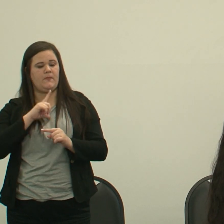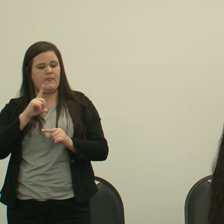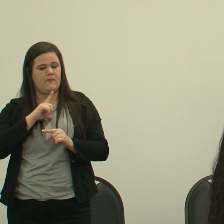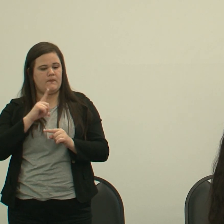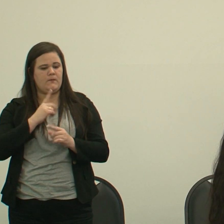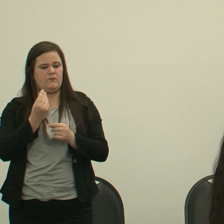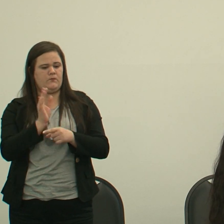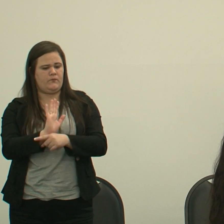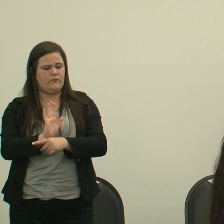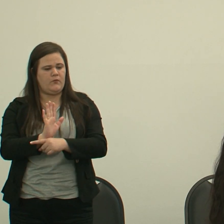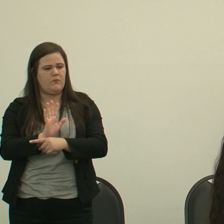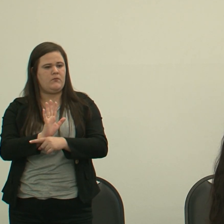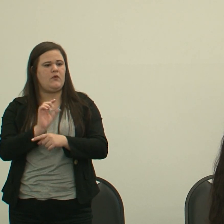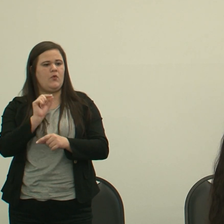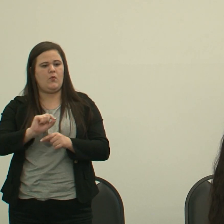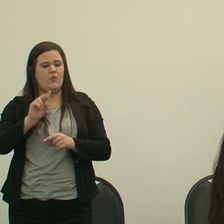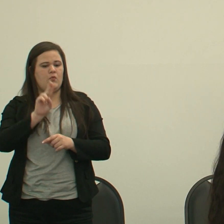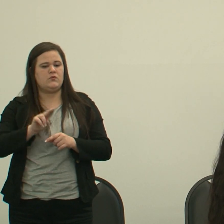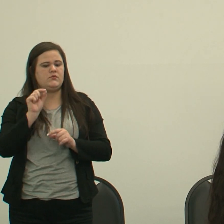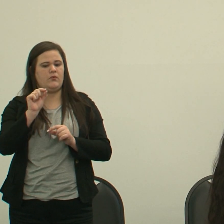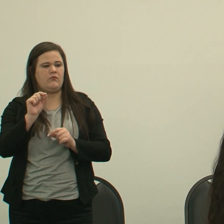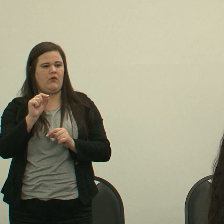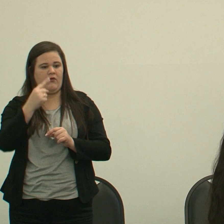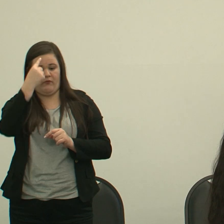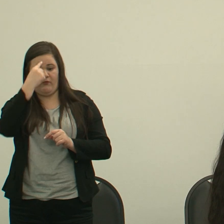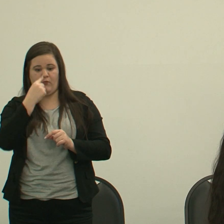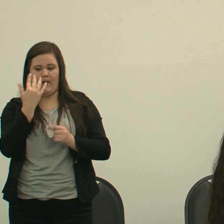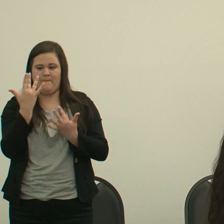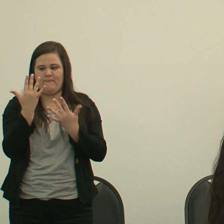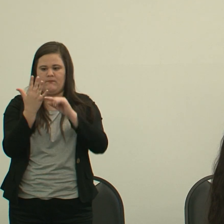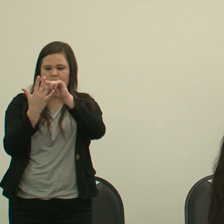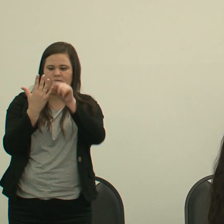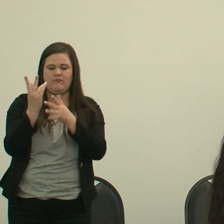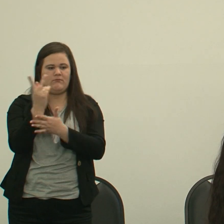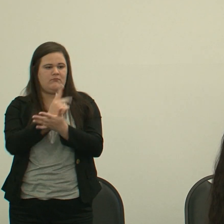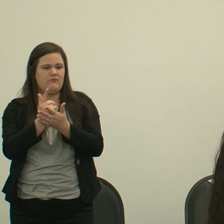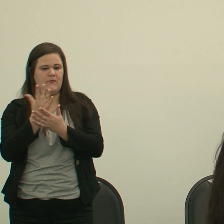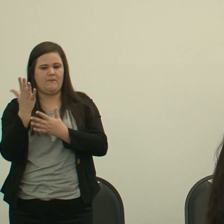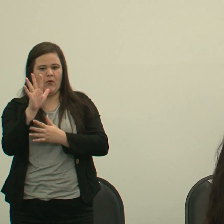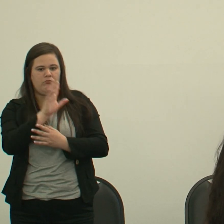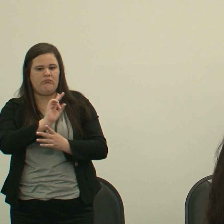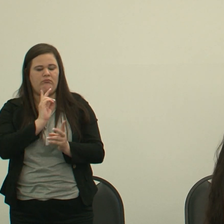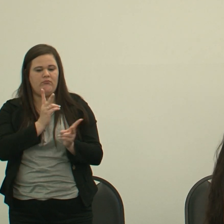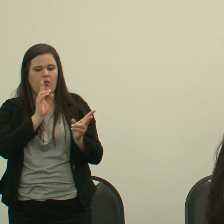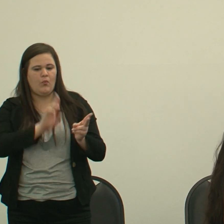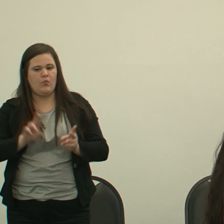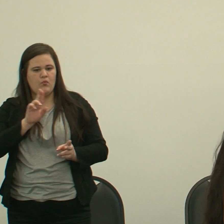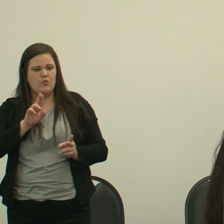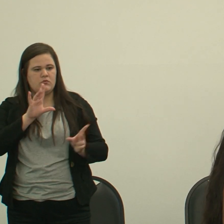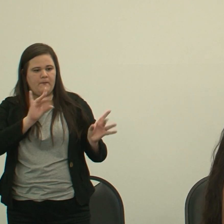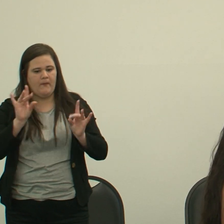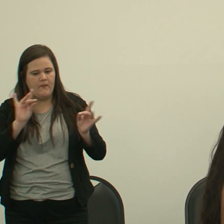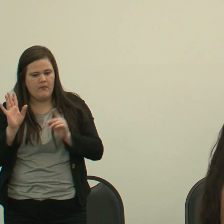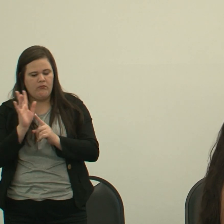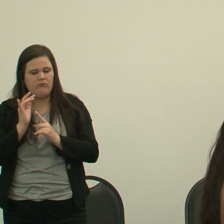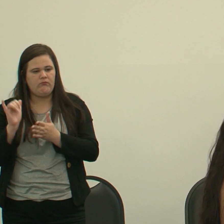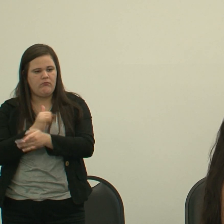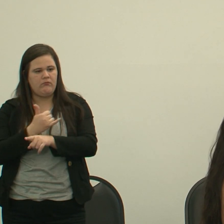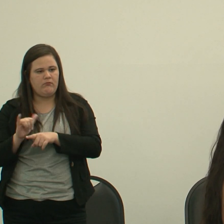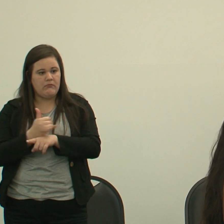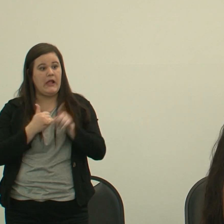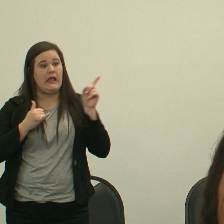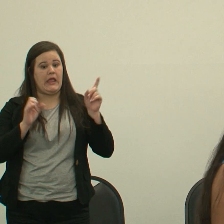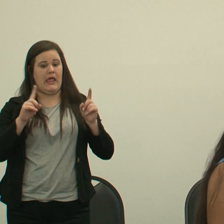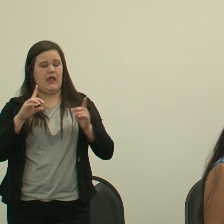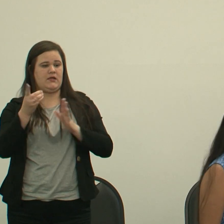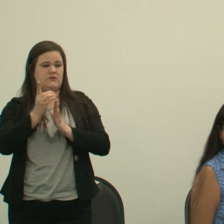usando muito a imagem das mãos para filme, para desenhos. Então, ele tem todo um trabalho nisso. Ele é designer